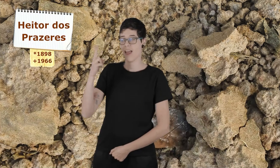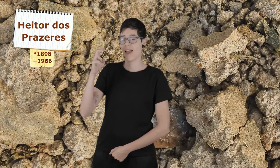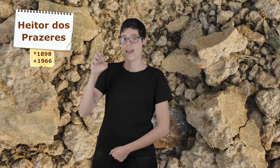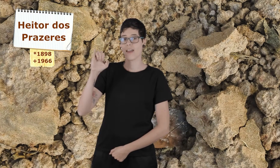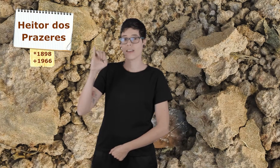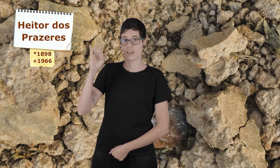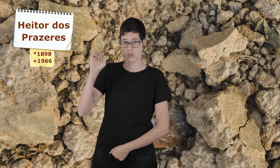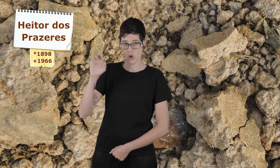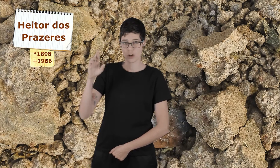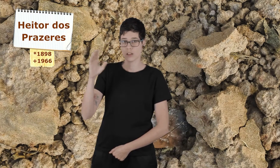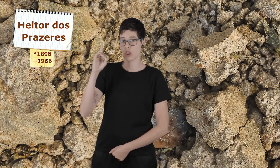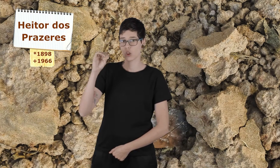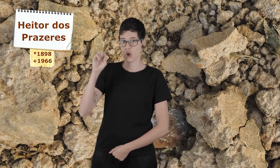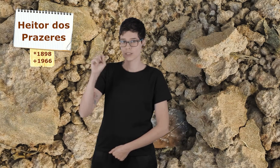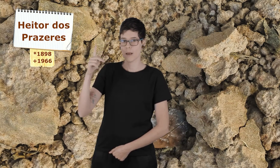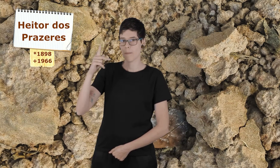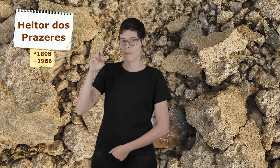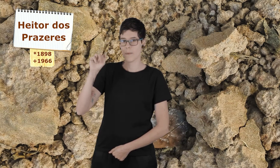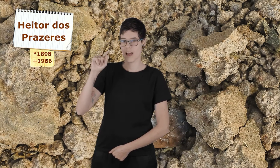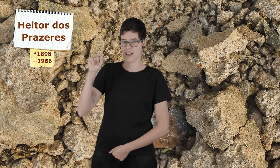Heitor dos Prazeres.